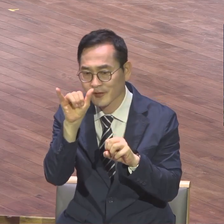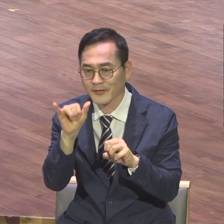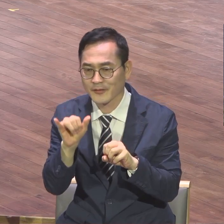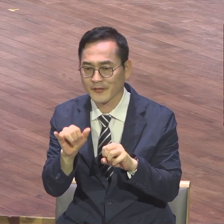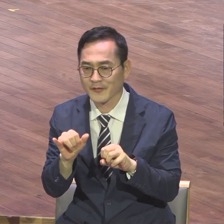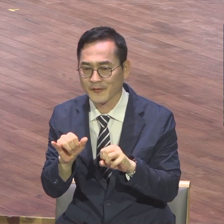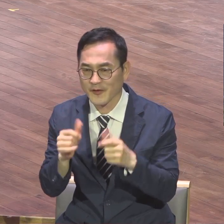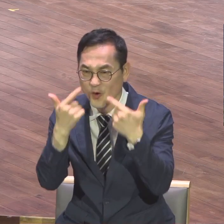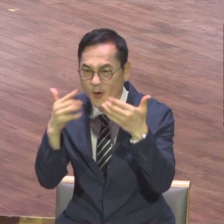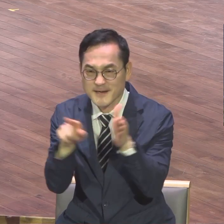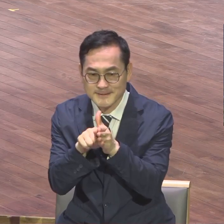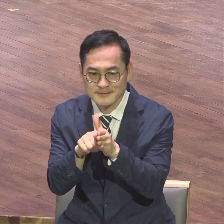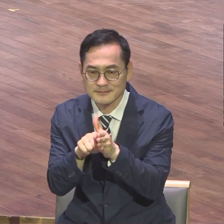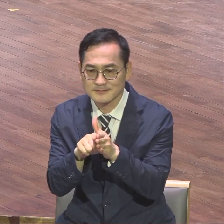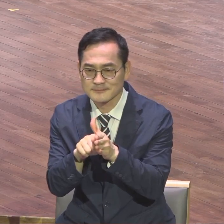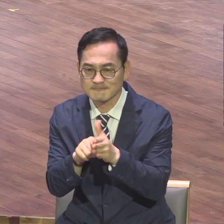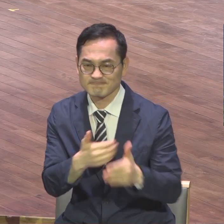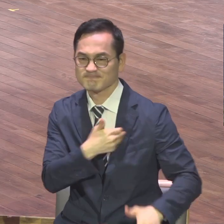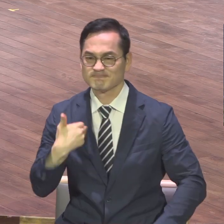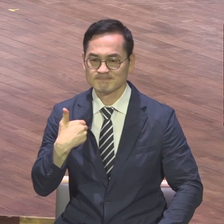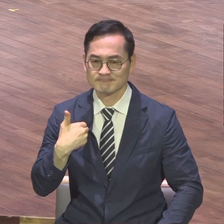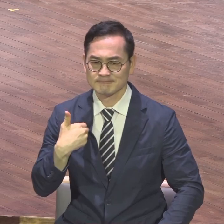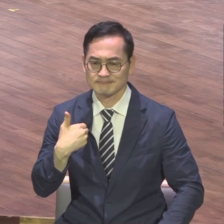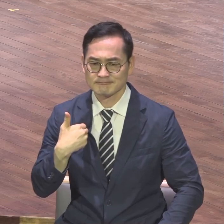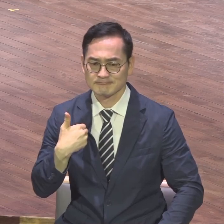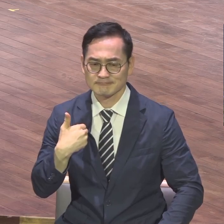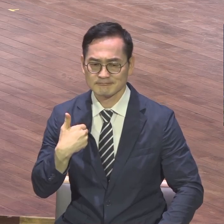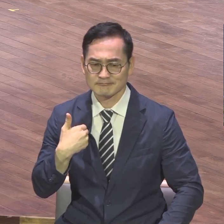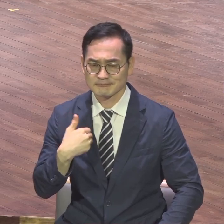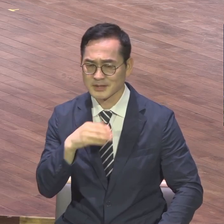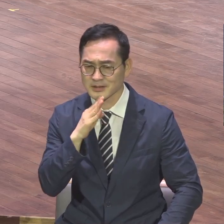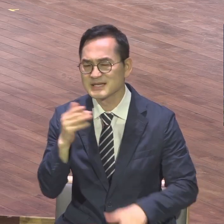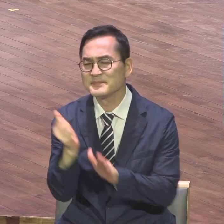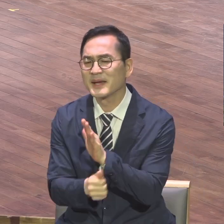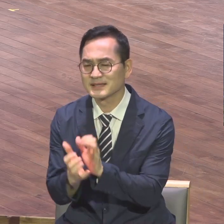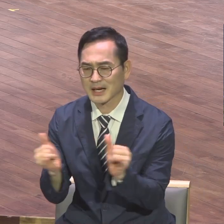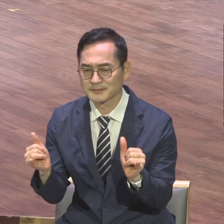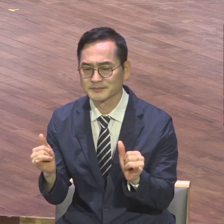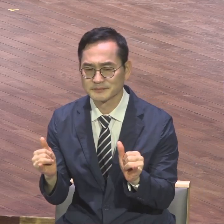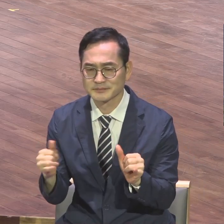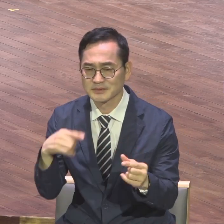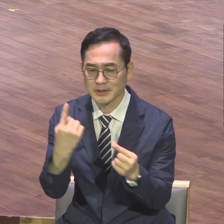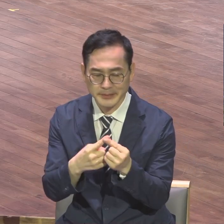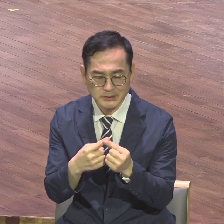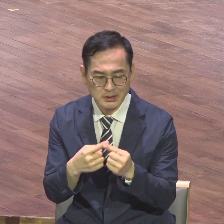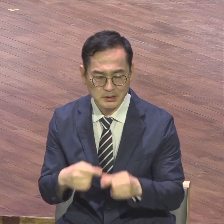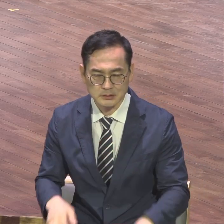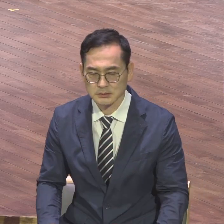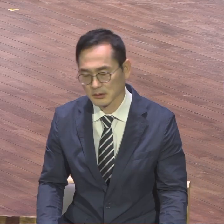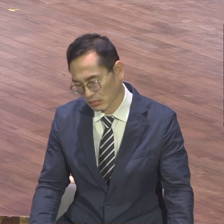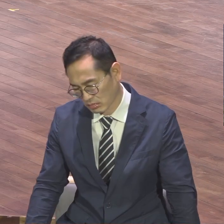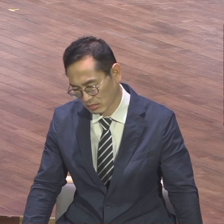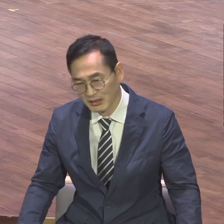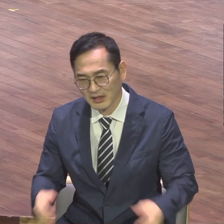자기 나름대로의 어떤 당당함이 있다고. 근데 실패한 사람들 보면 첫째 어깨부터